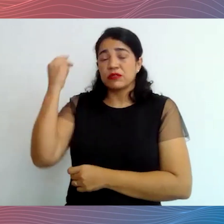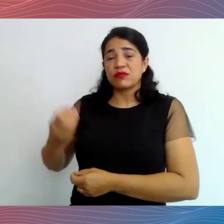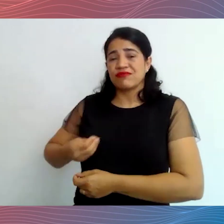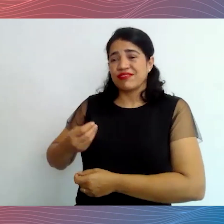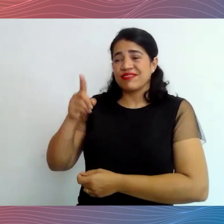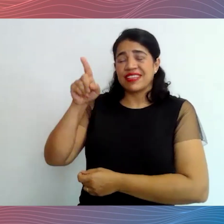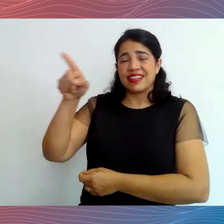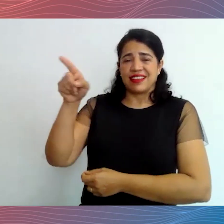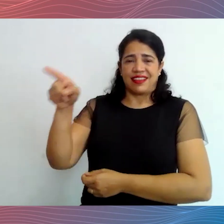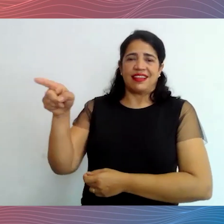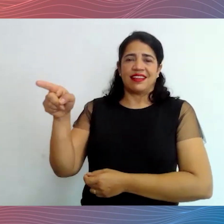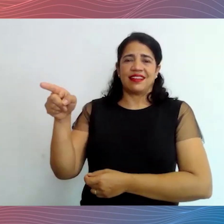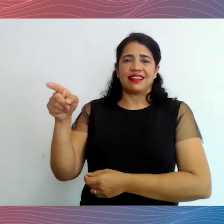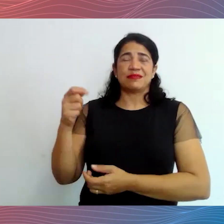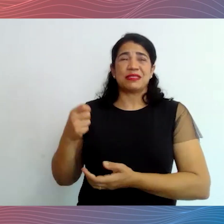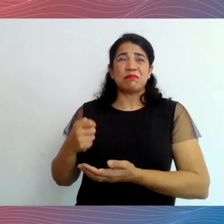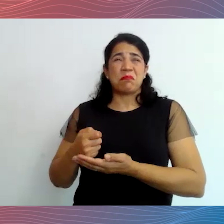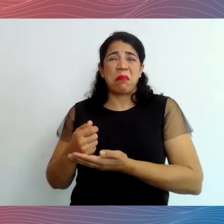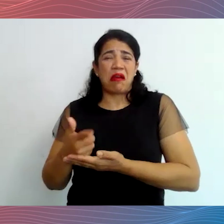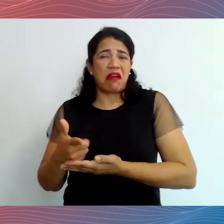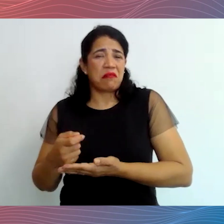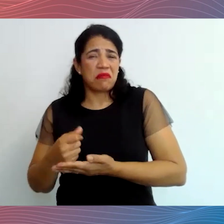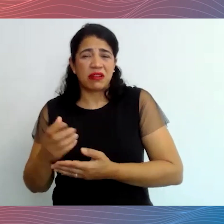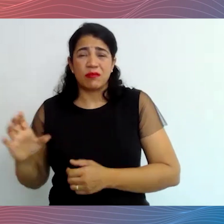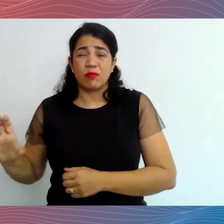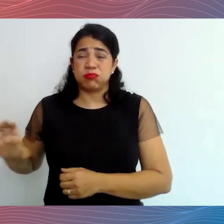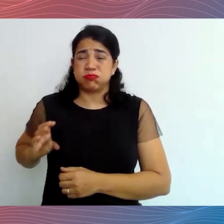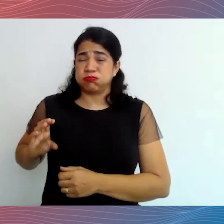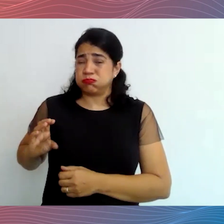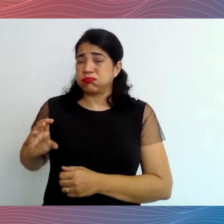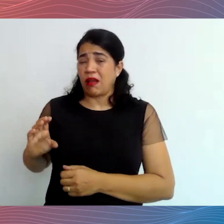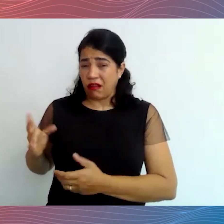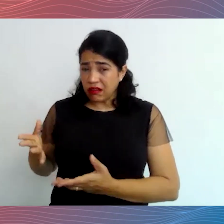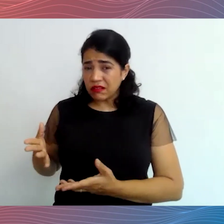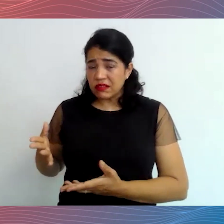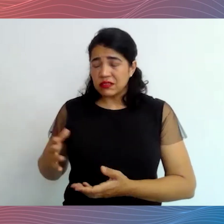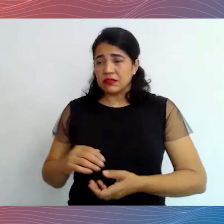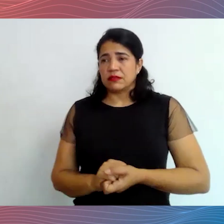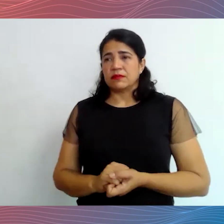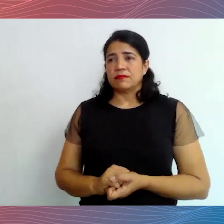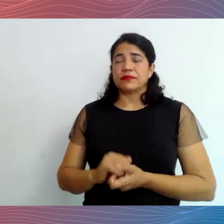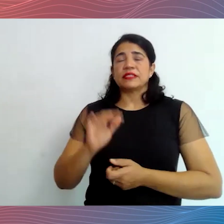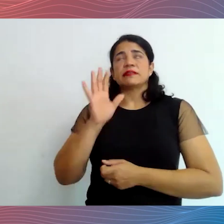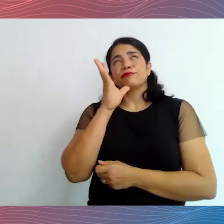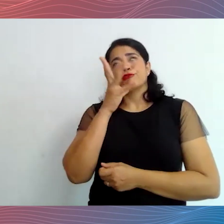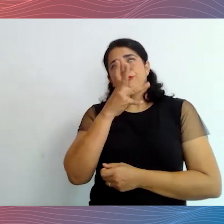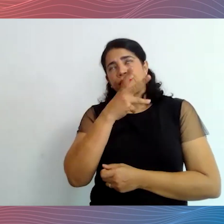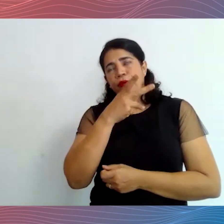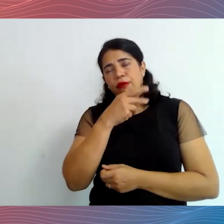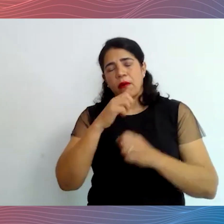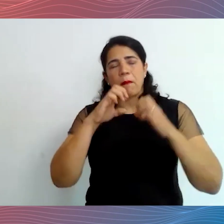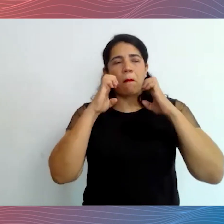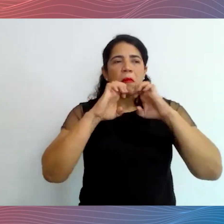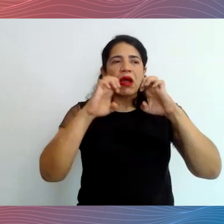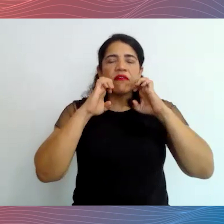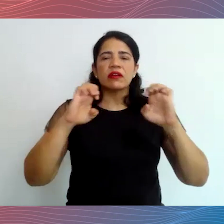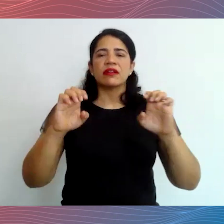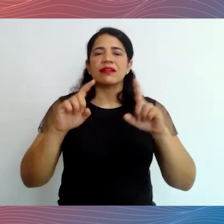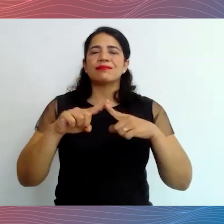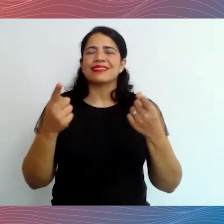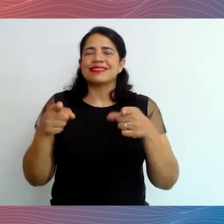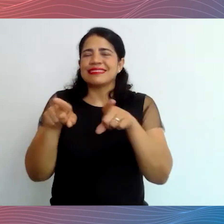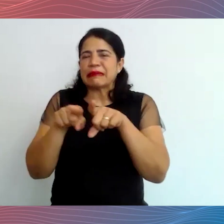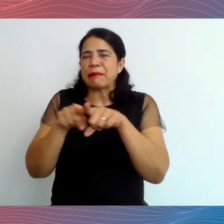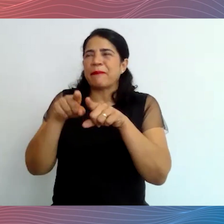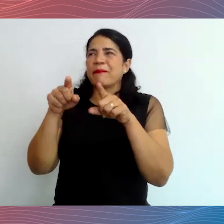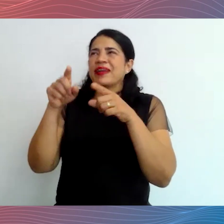frente. Nem com 200 anos a gente conquista um continente. Graças a Deus, irmãos, nós começamos a mexer os irmãos com SEAP